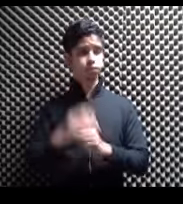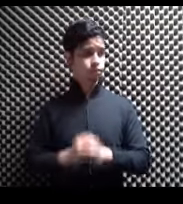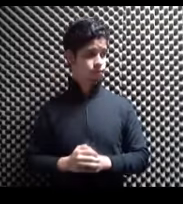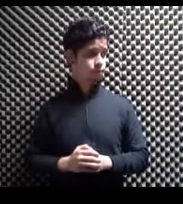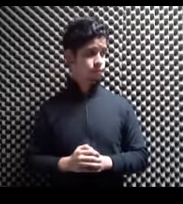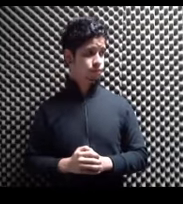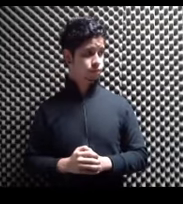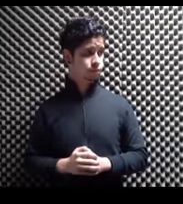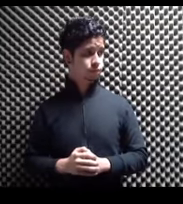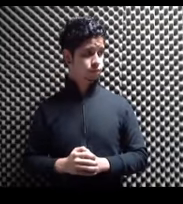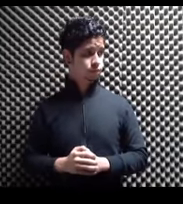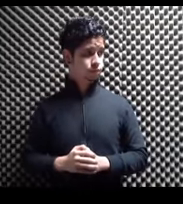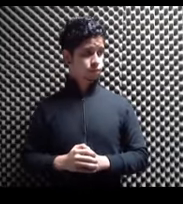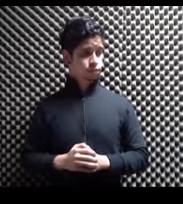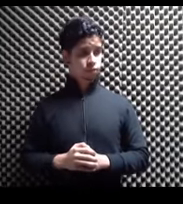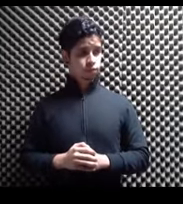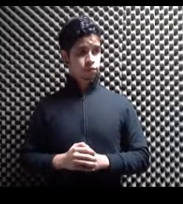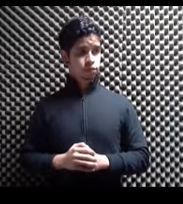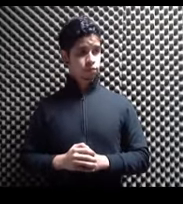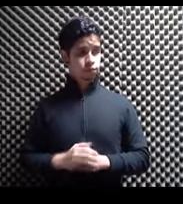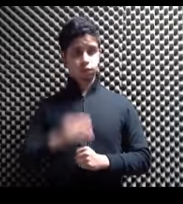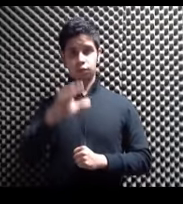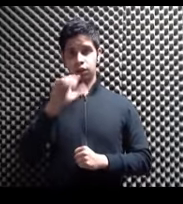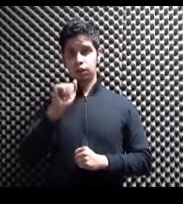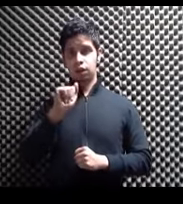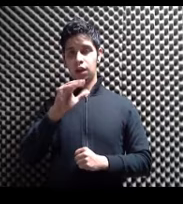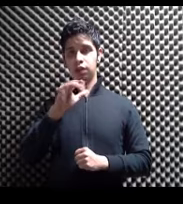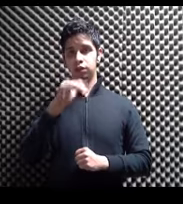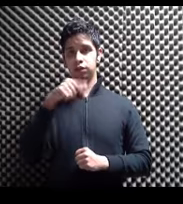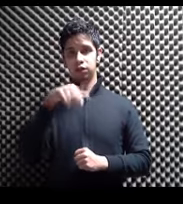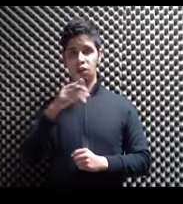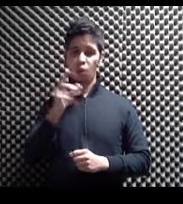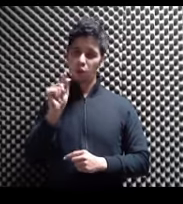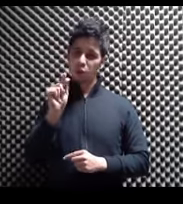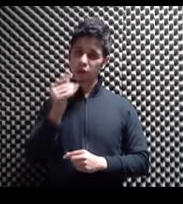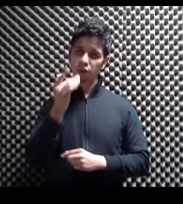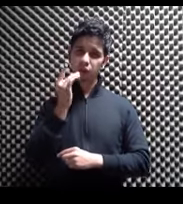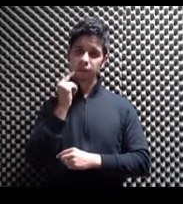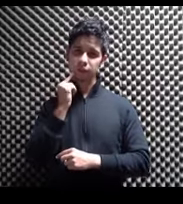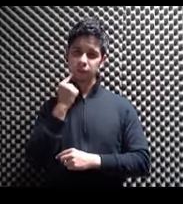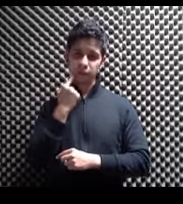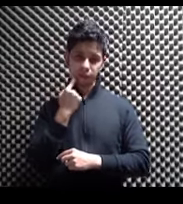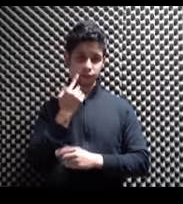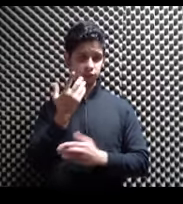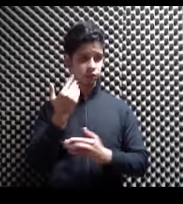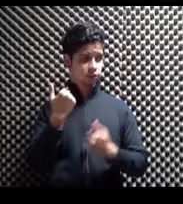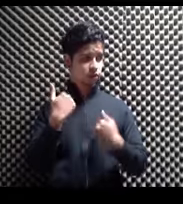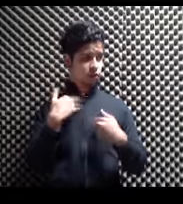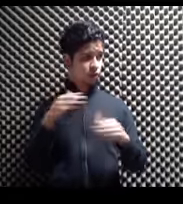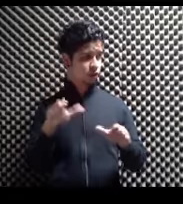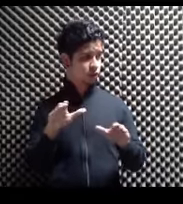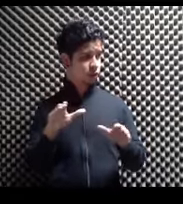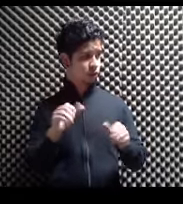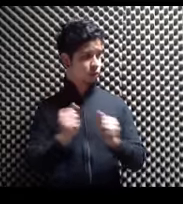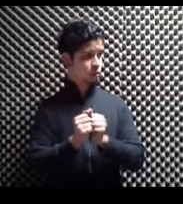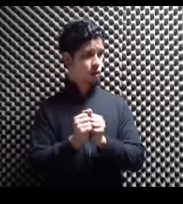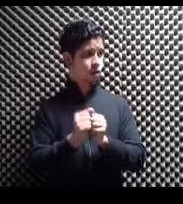con su dueña, con la que la adoptó. Bueno. Y no, todavía estamos haciendo que haga las paces con el esposo de ella, y en esas estamos.